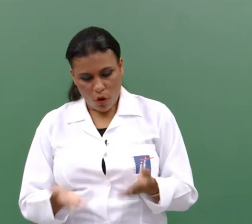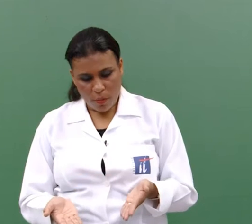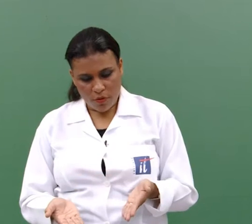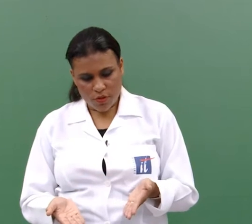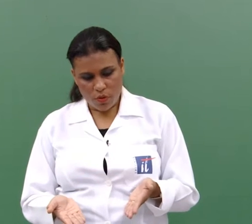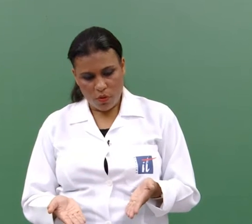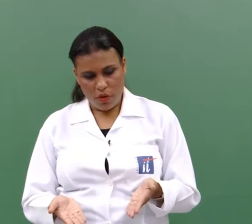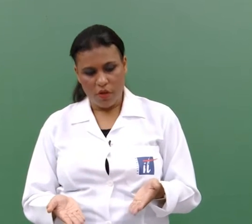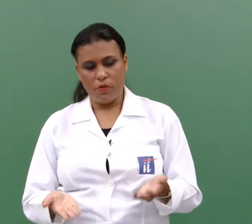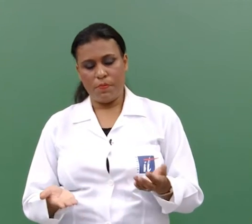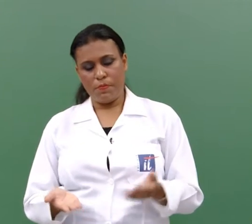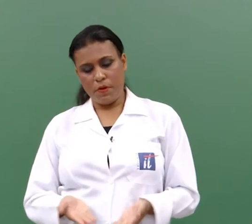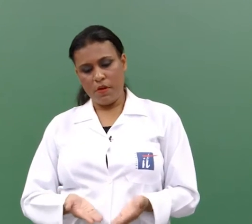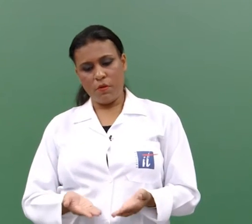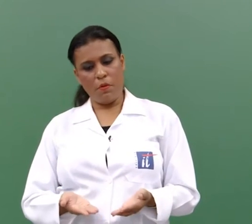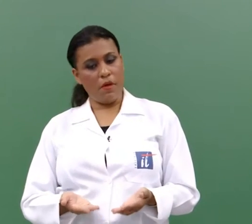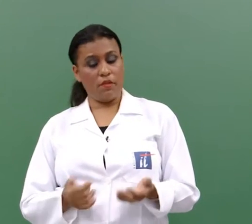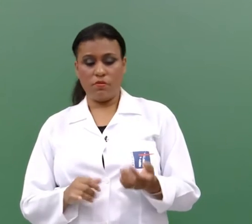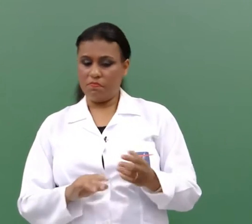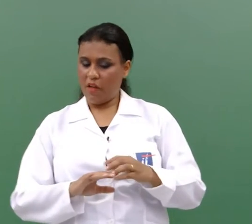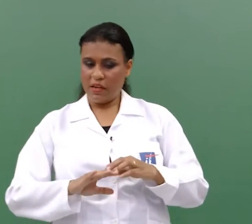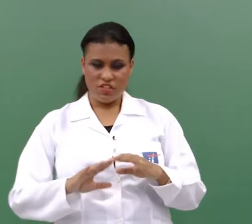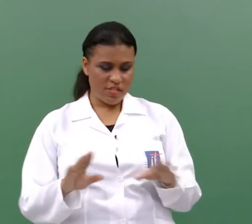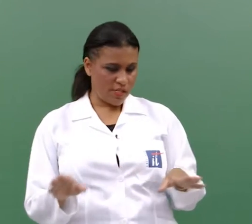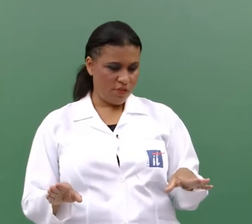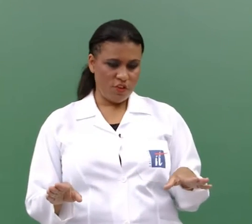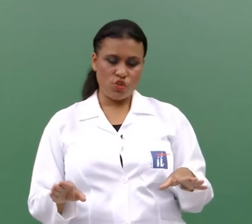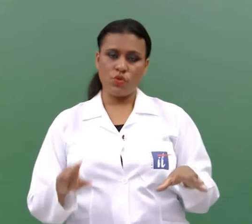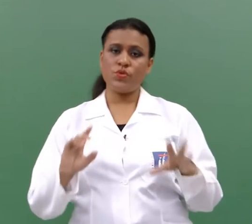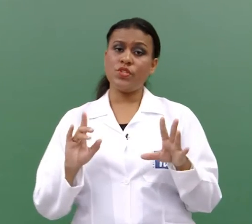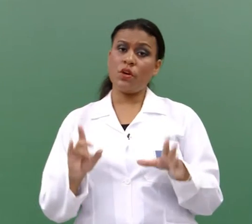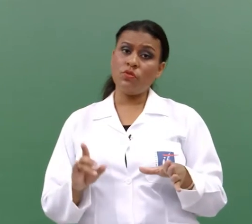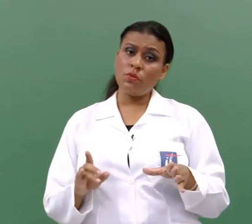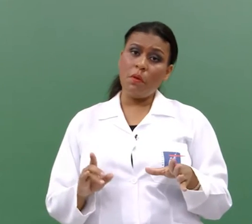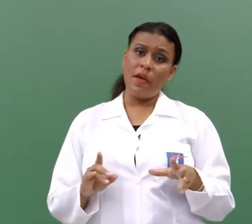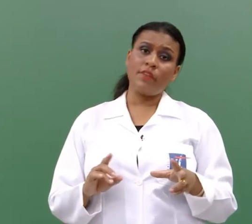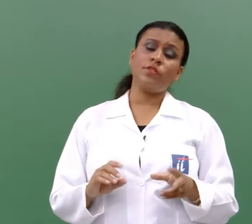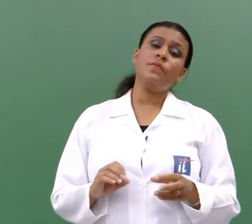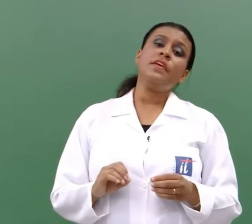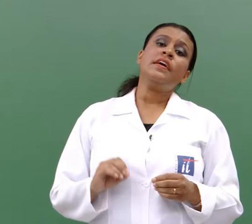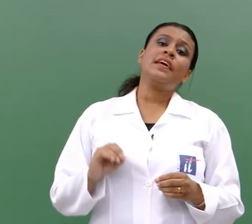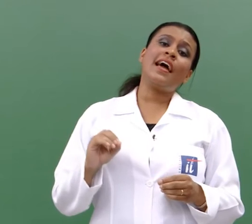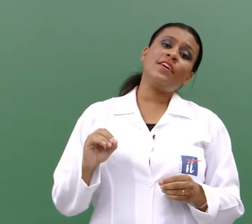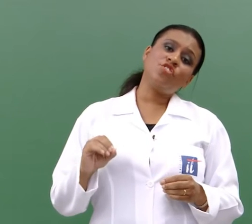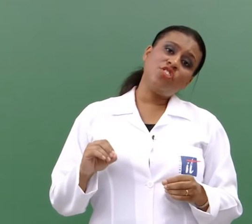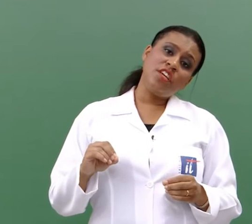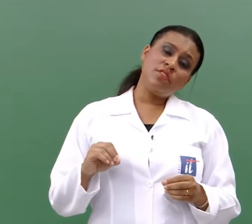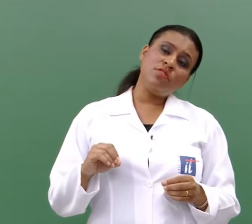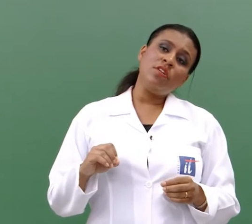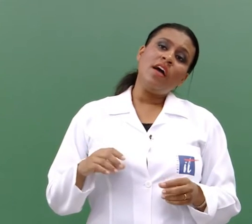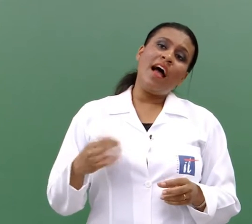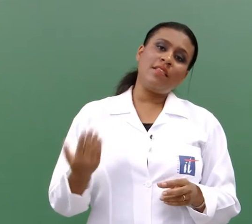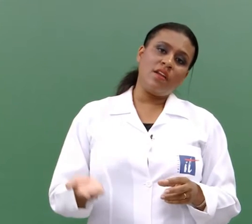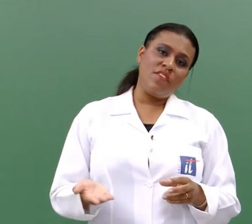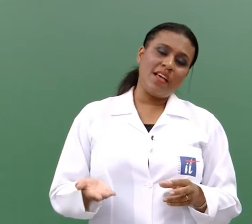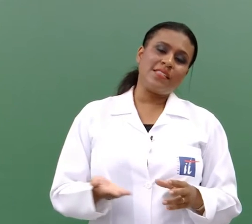Como isso ocorreu? Primeiro momento, a legislação fechou. Segundo momento, garantindo, através da